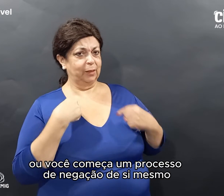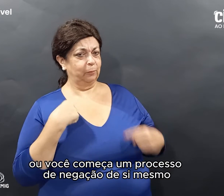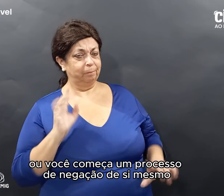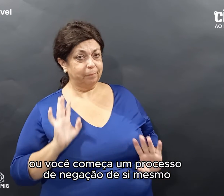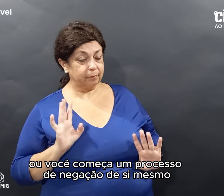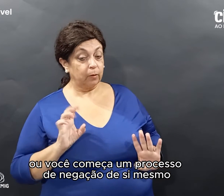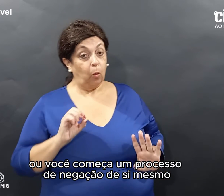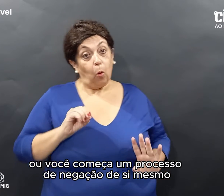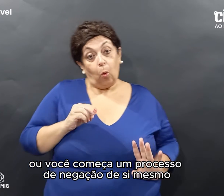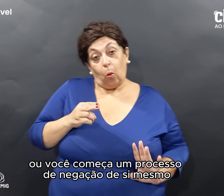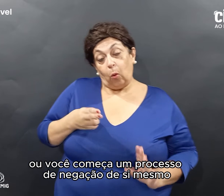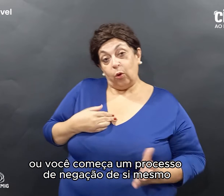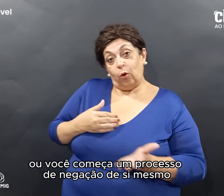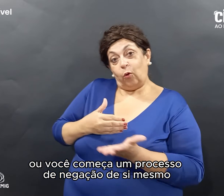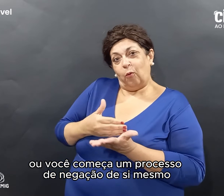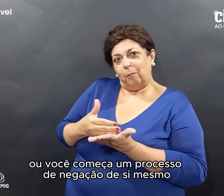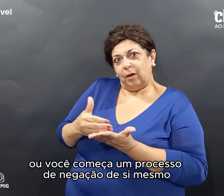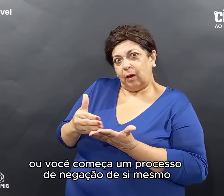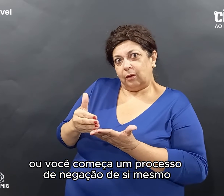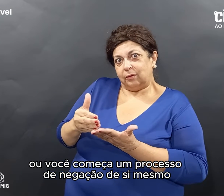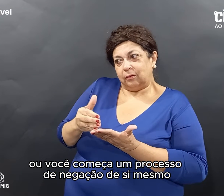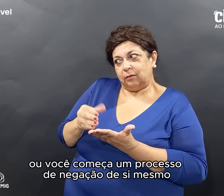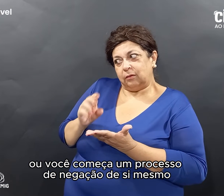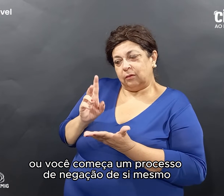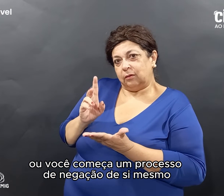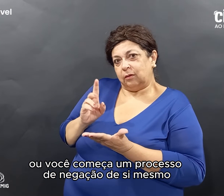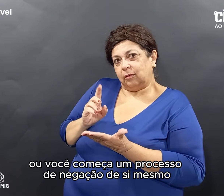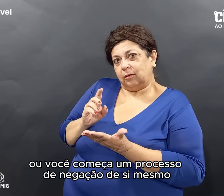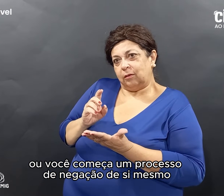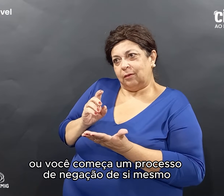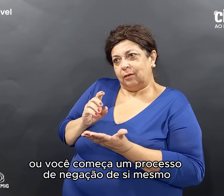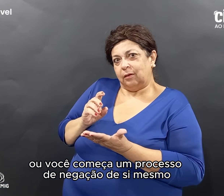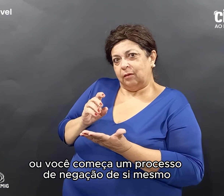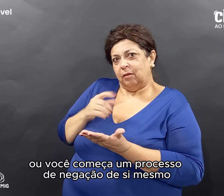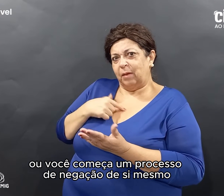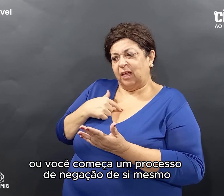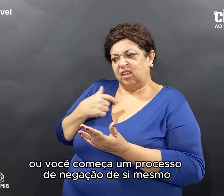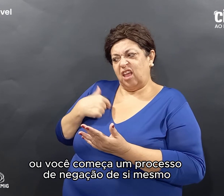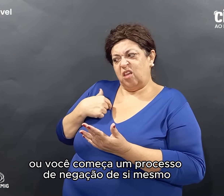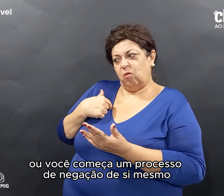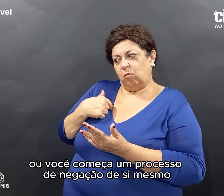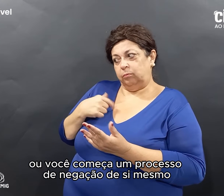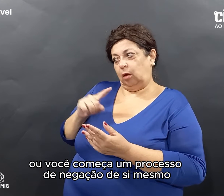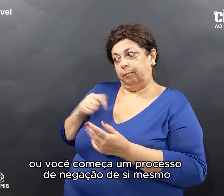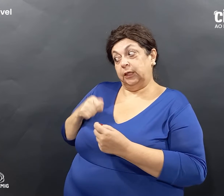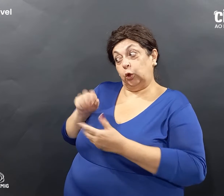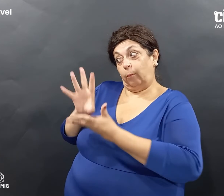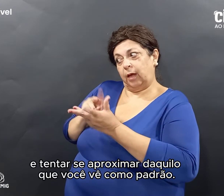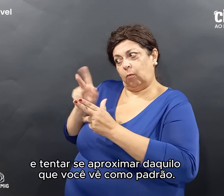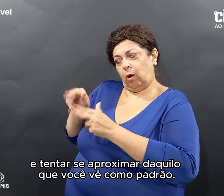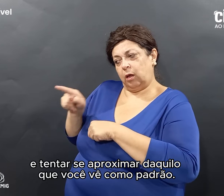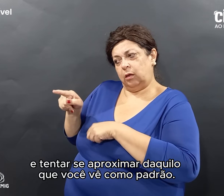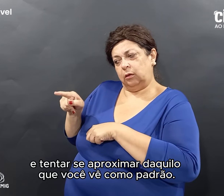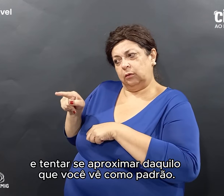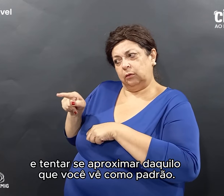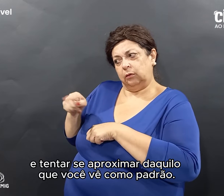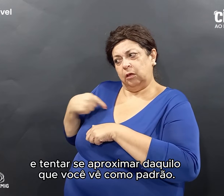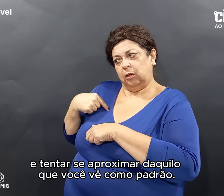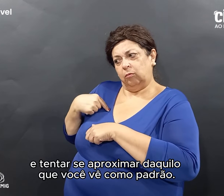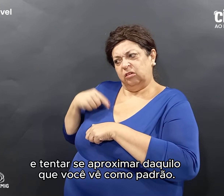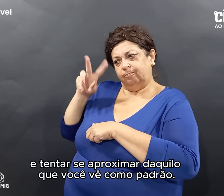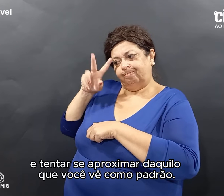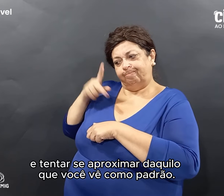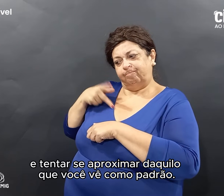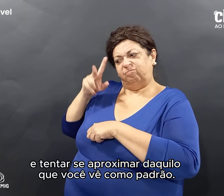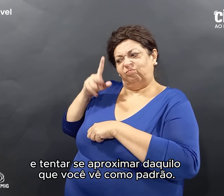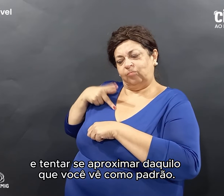você começa um processo de negação de si mesmo, né? E tentar